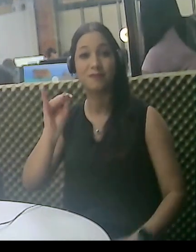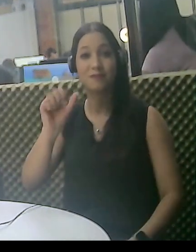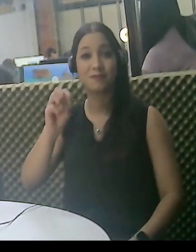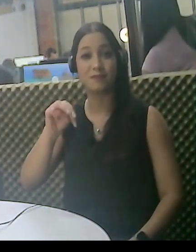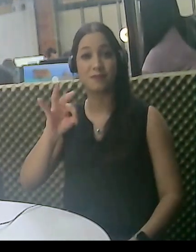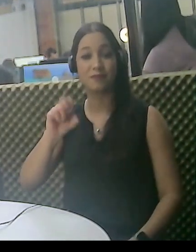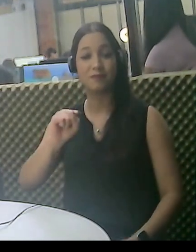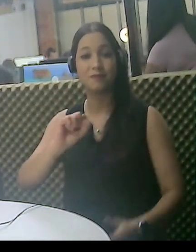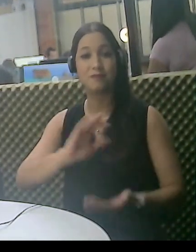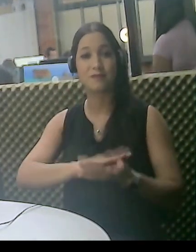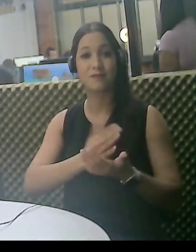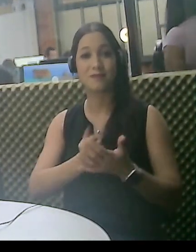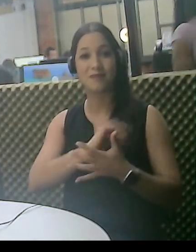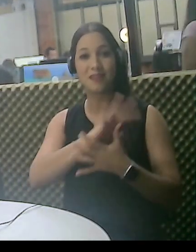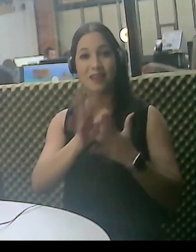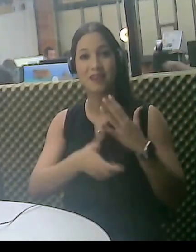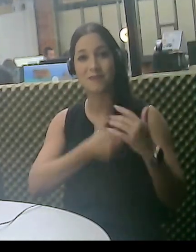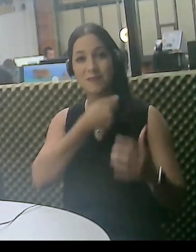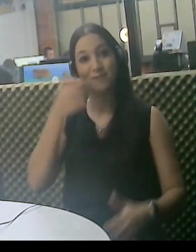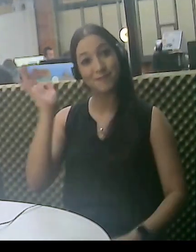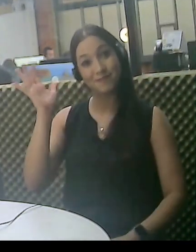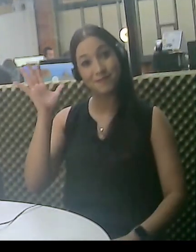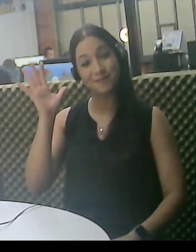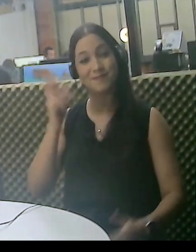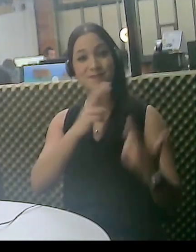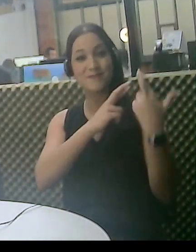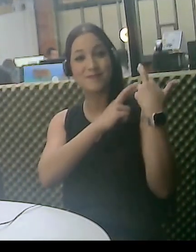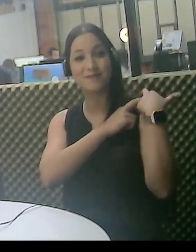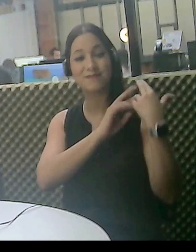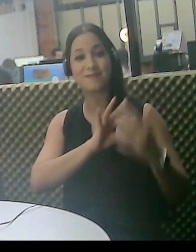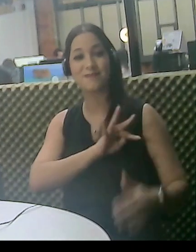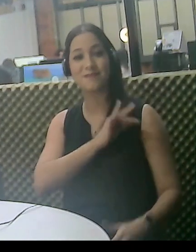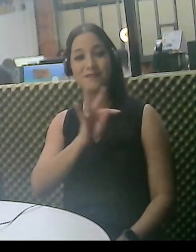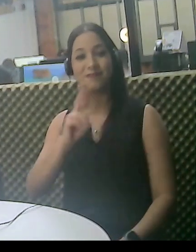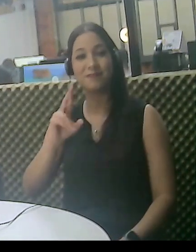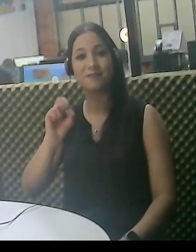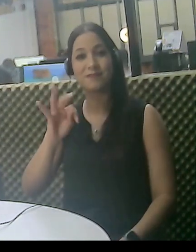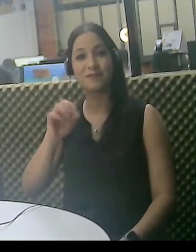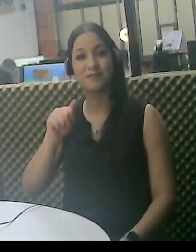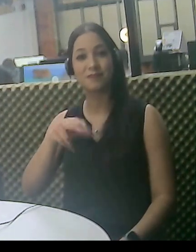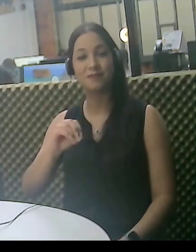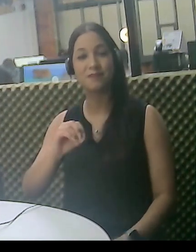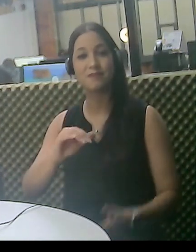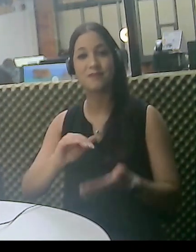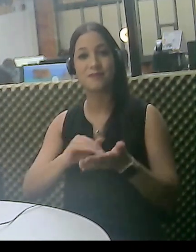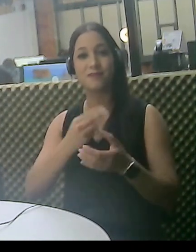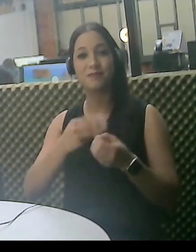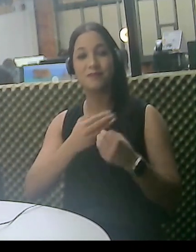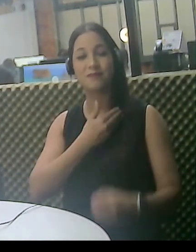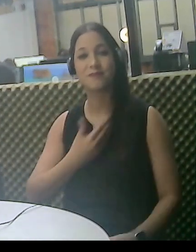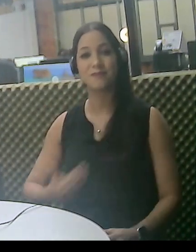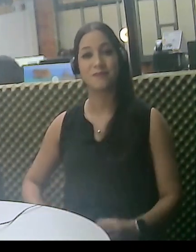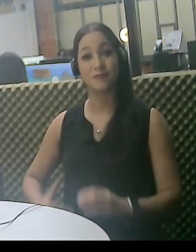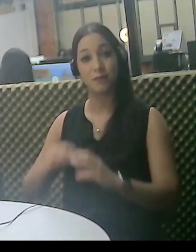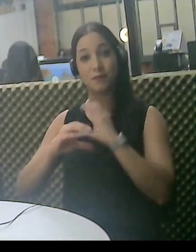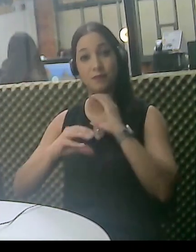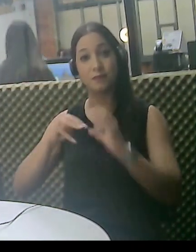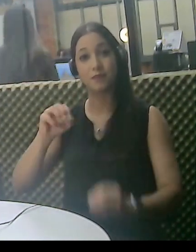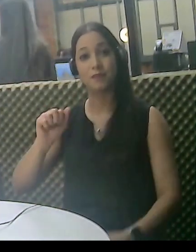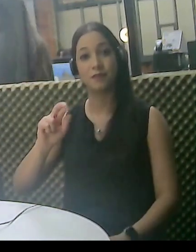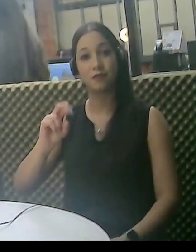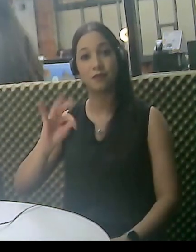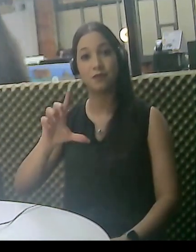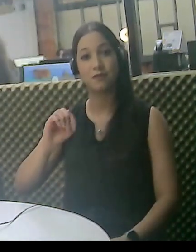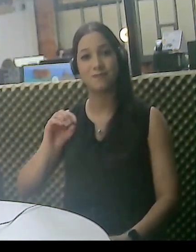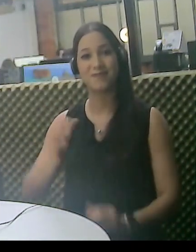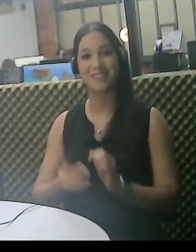Montes. Tradução em Libras, Amanda Valentim. Responsável técnico, Cristiano Silva. Secretário Municipal de Governo e Comunicação,